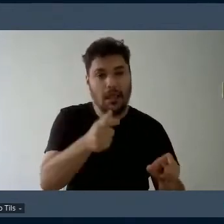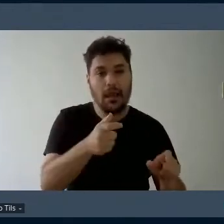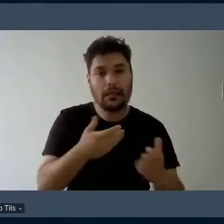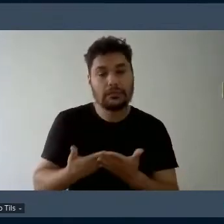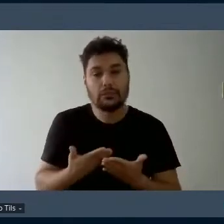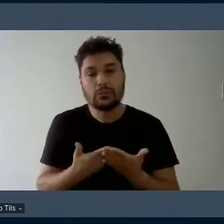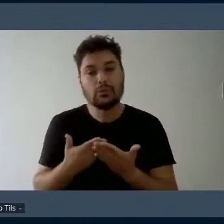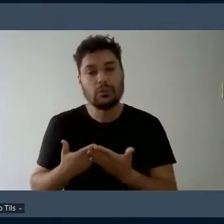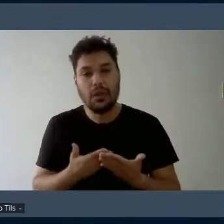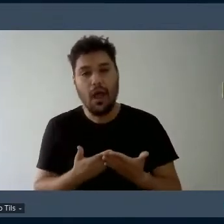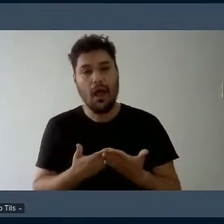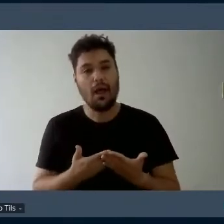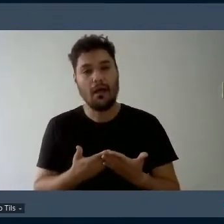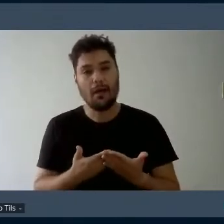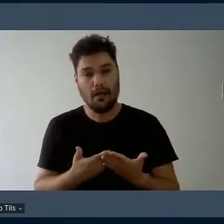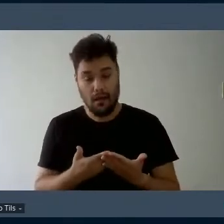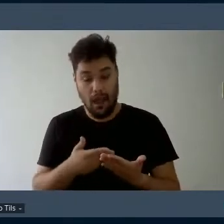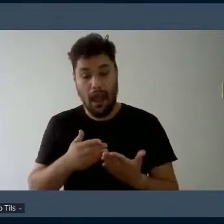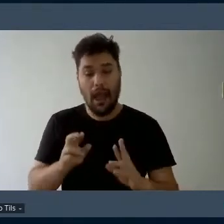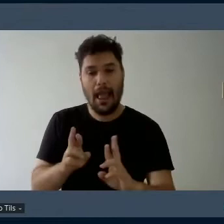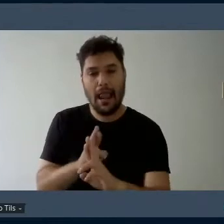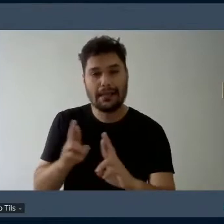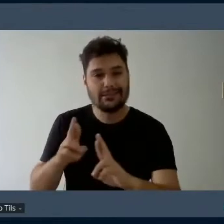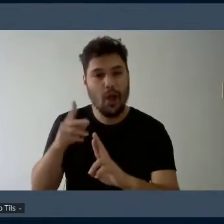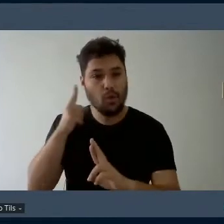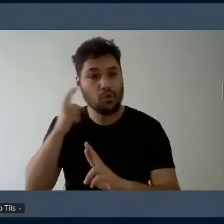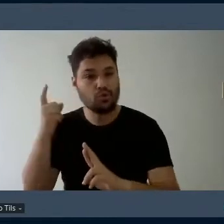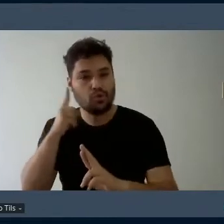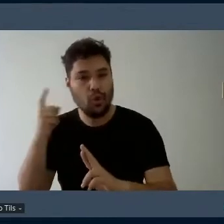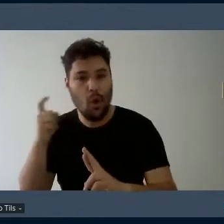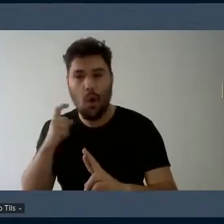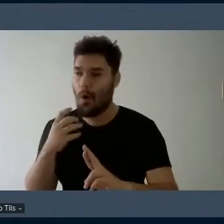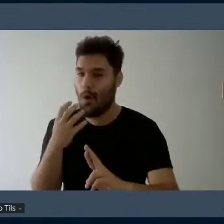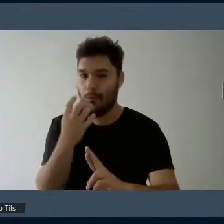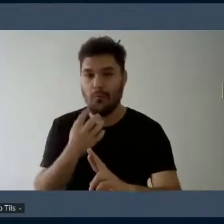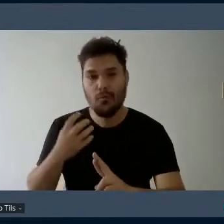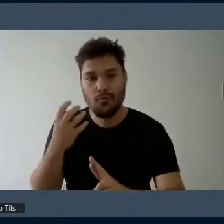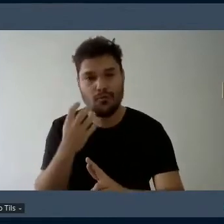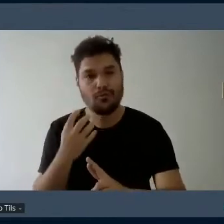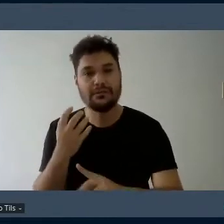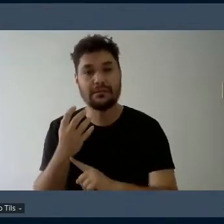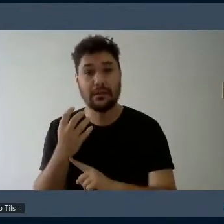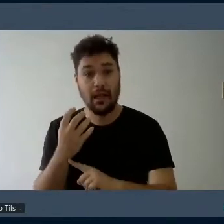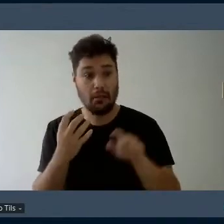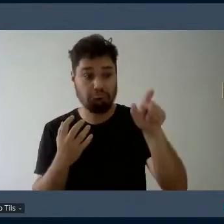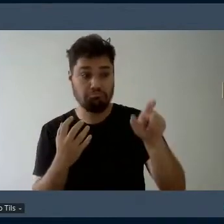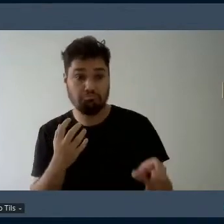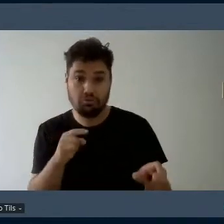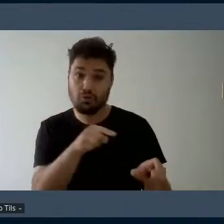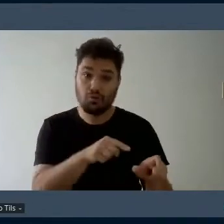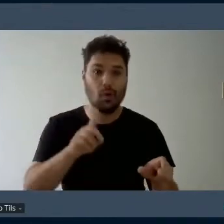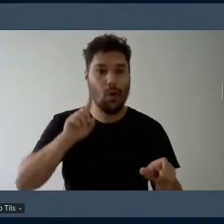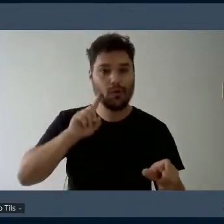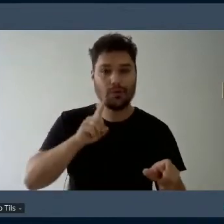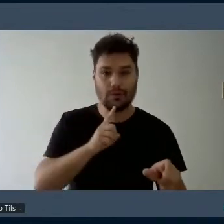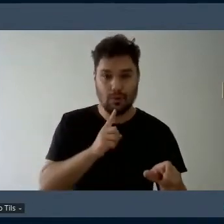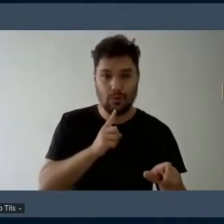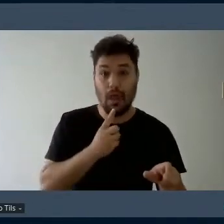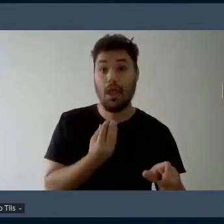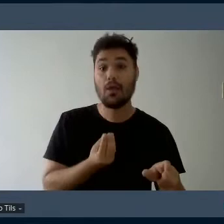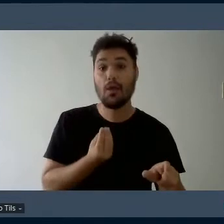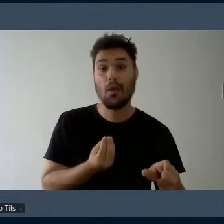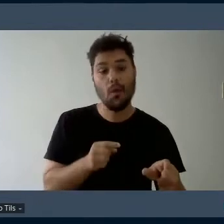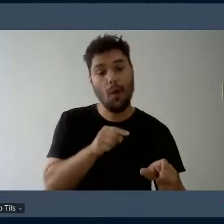outras coisas, as relações sonoras e musicais, no que tange a pessoa surda, e o desenvolvimento